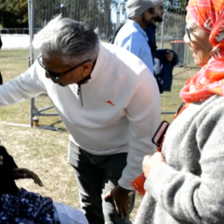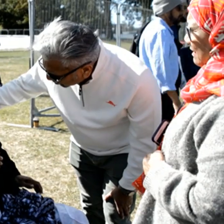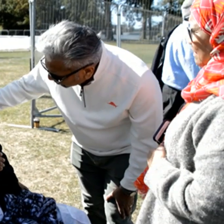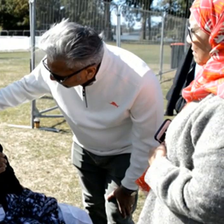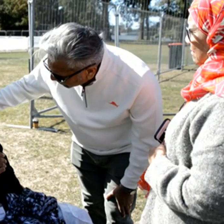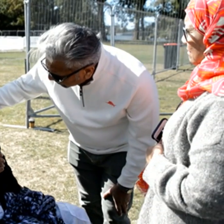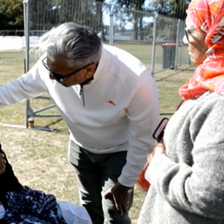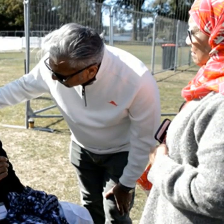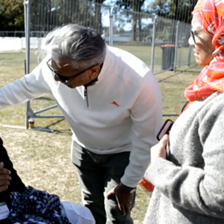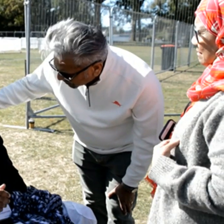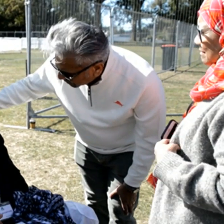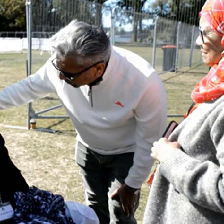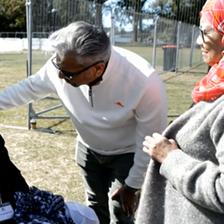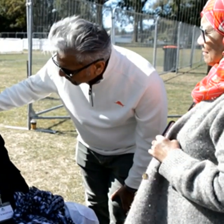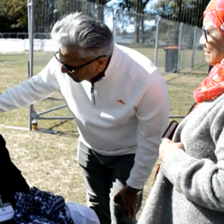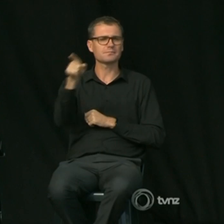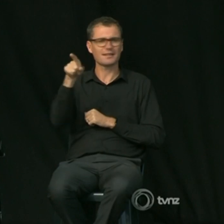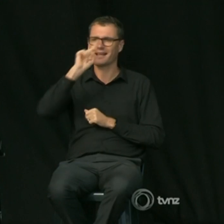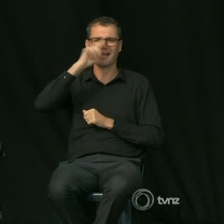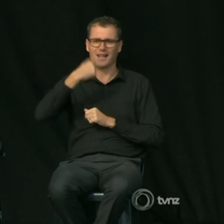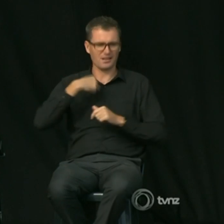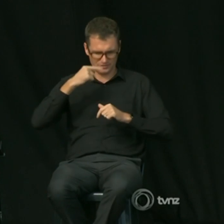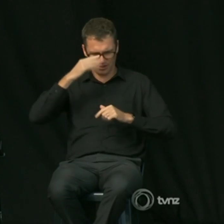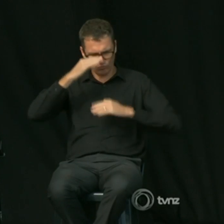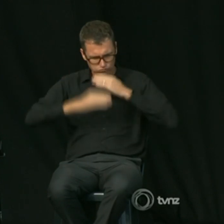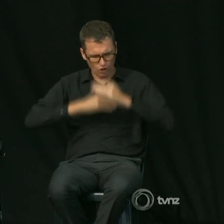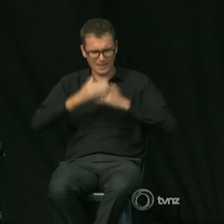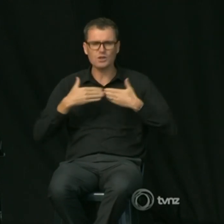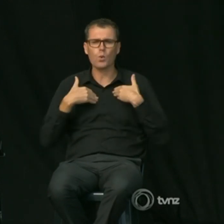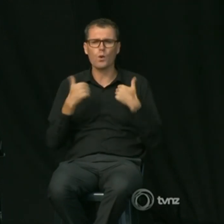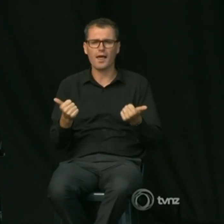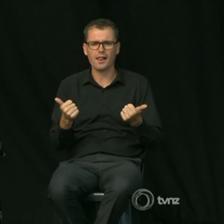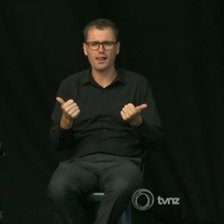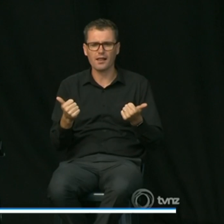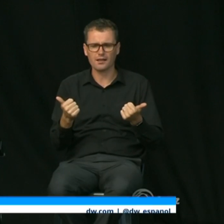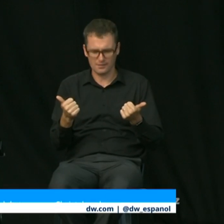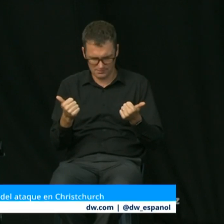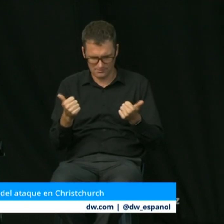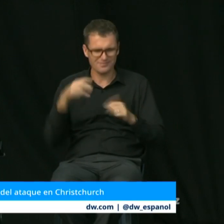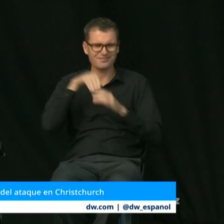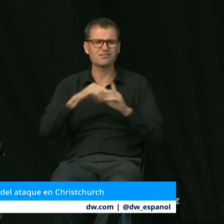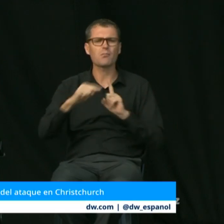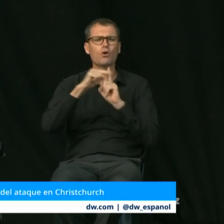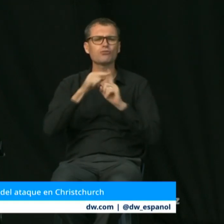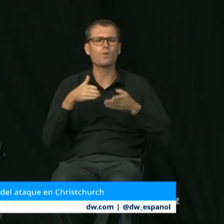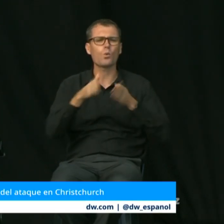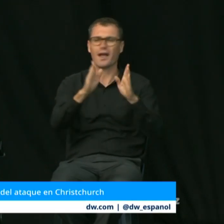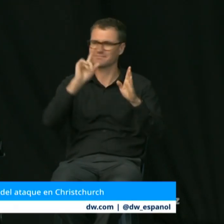haber perdonado al atacante y con sus palabras convirtió esa conmemoración nacional en una celebración del